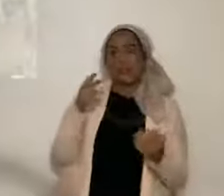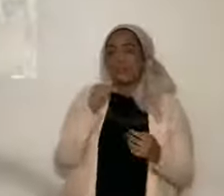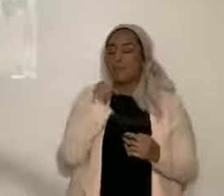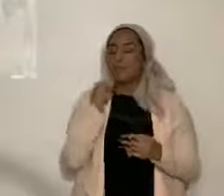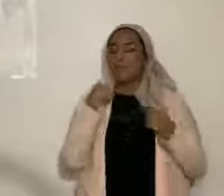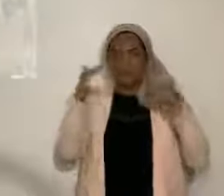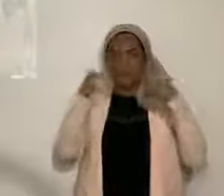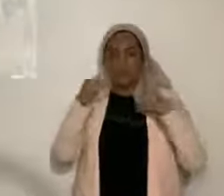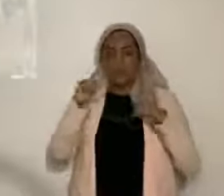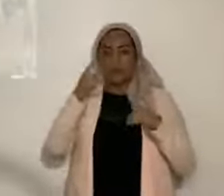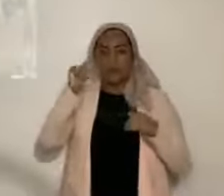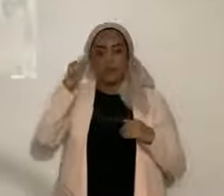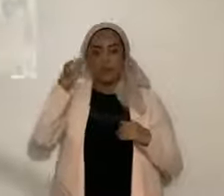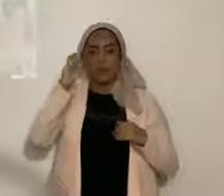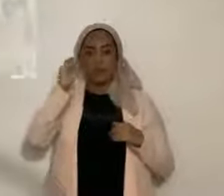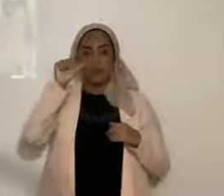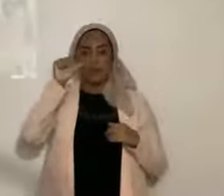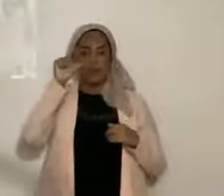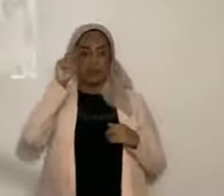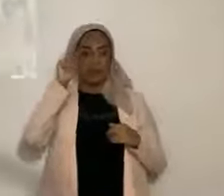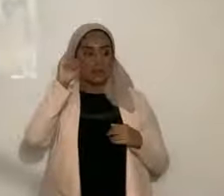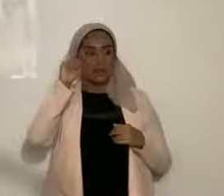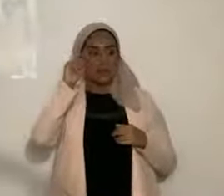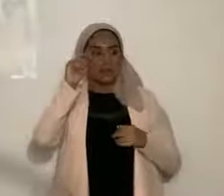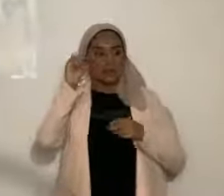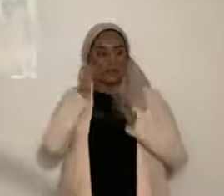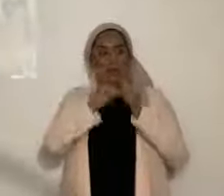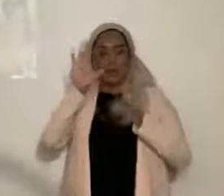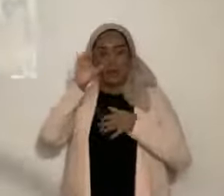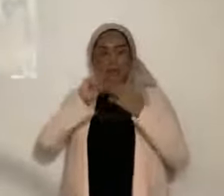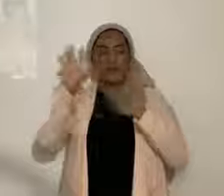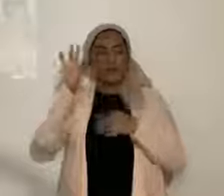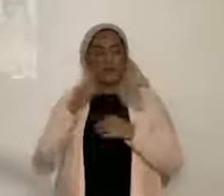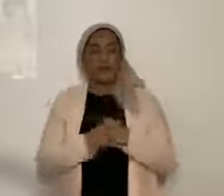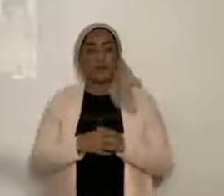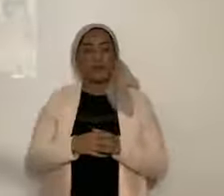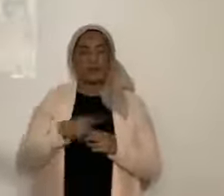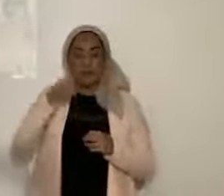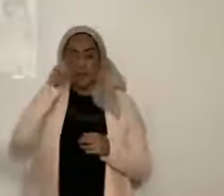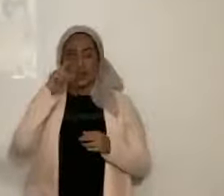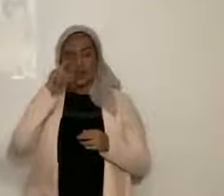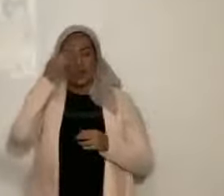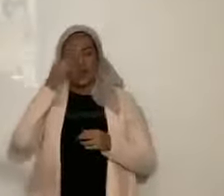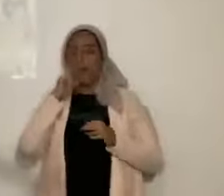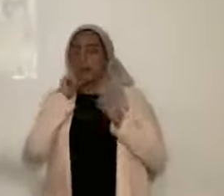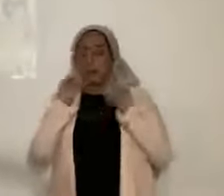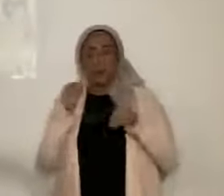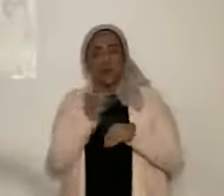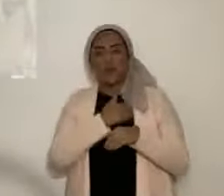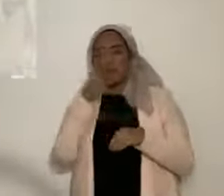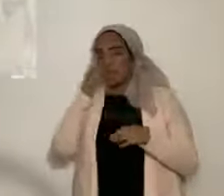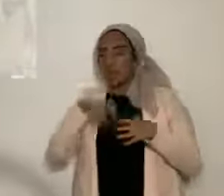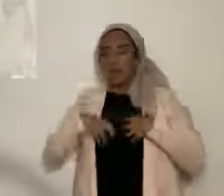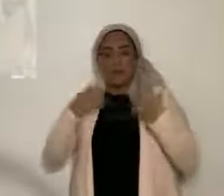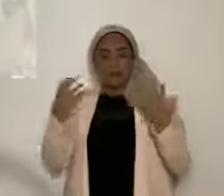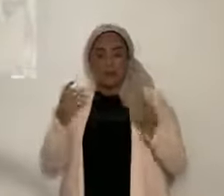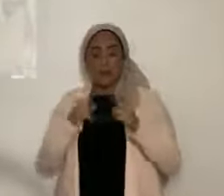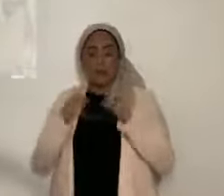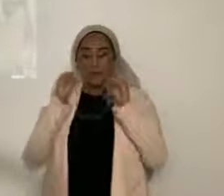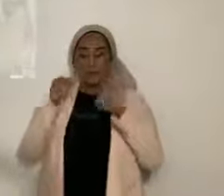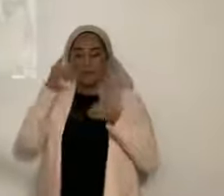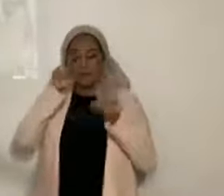ahora, 1 Tesalonicenses 5:9. Ya lo tienen. Porque no nos ha puesto Elohim para ira, sino